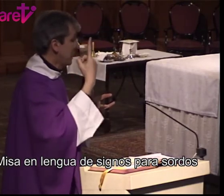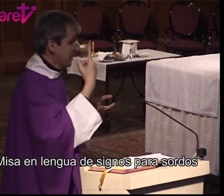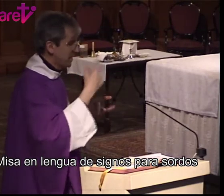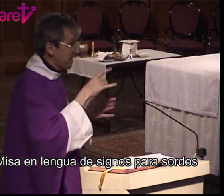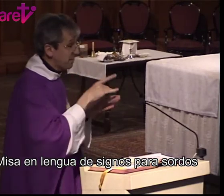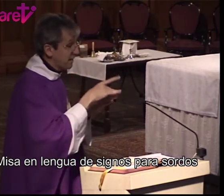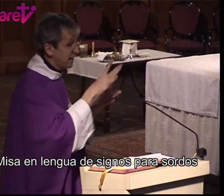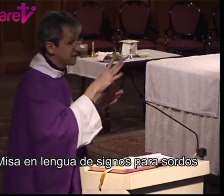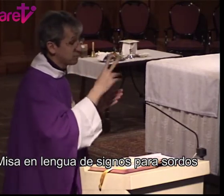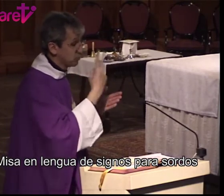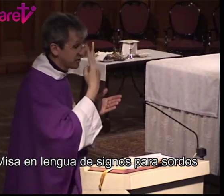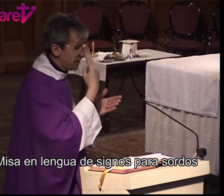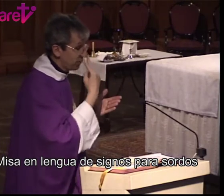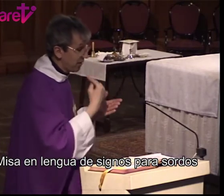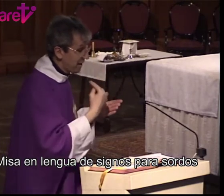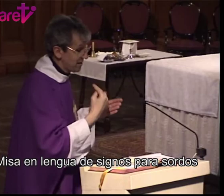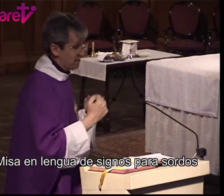que habían expulsado al ciego.